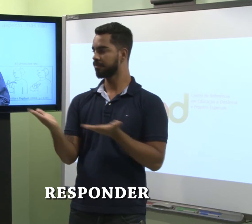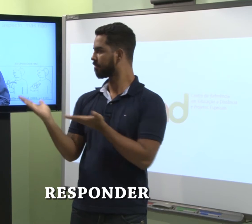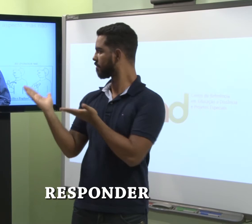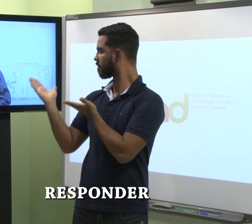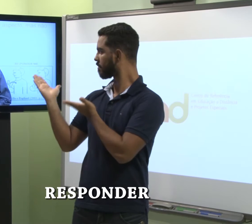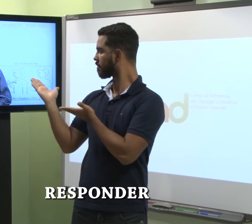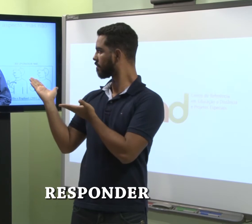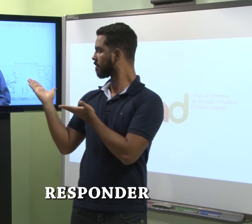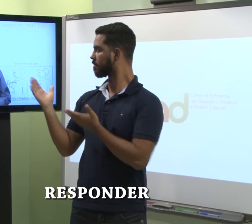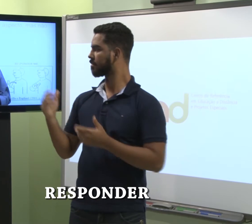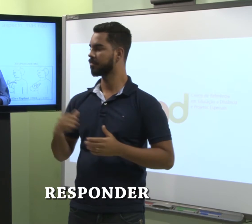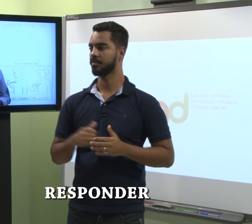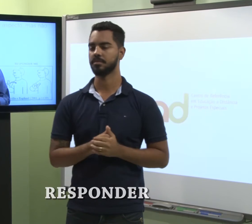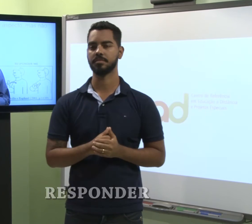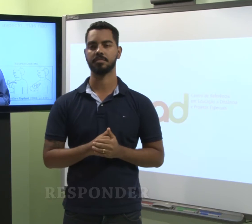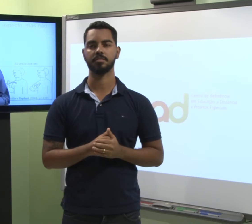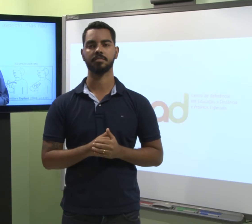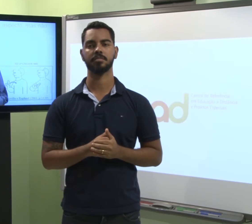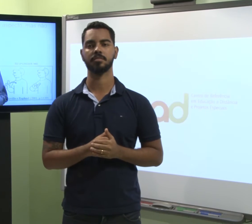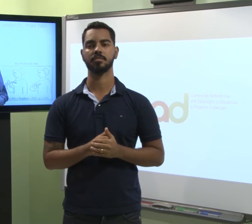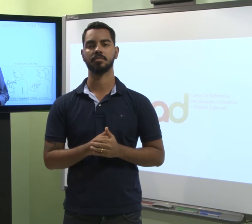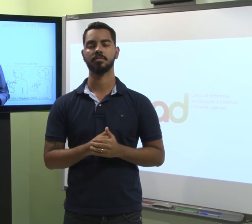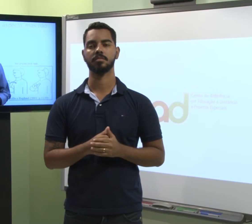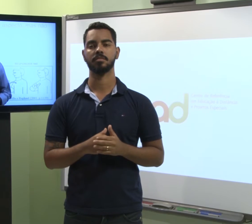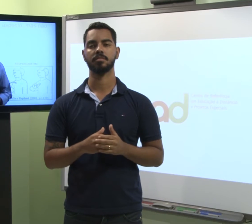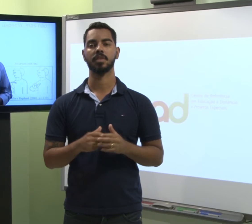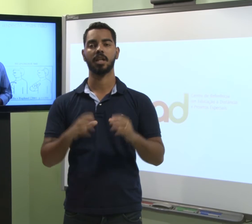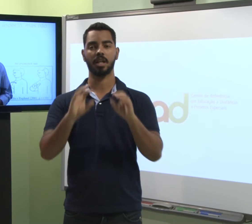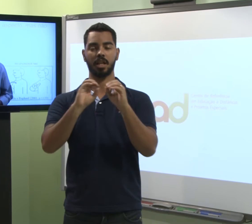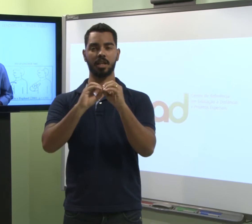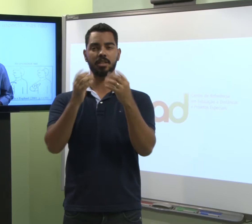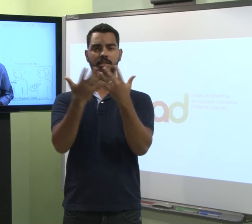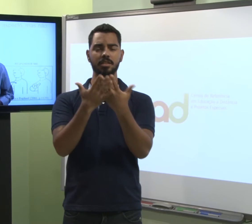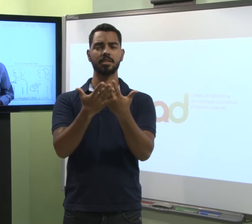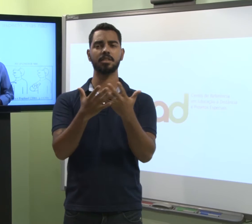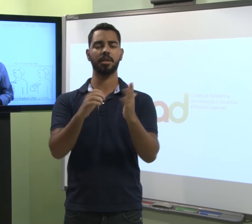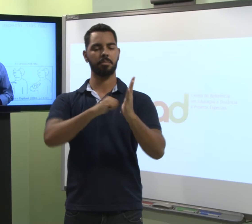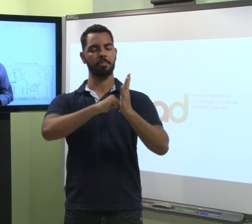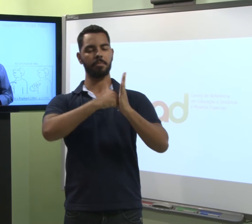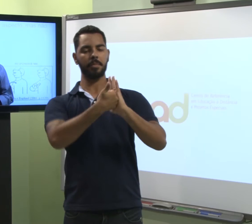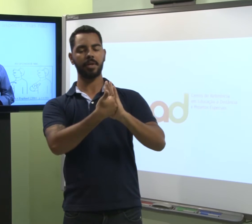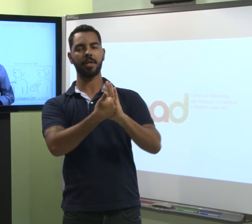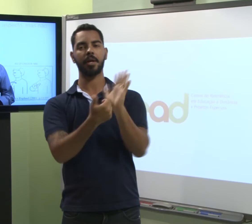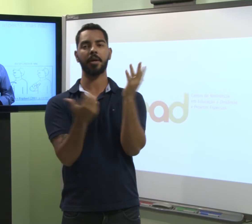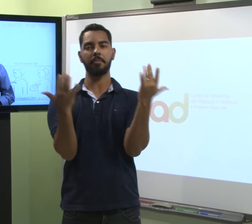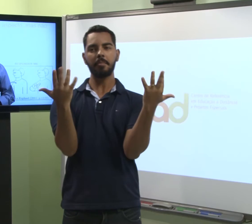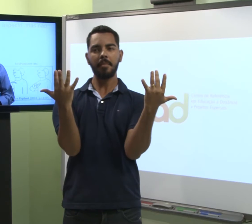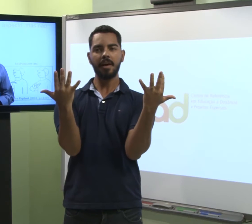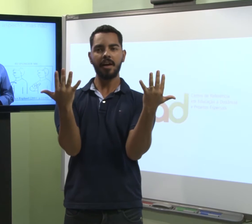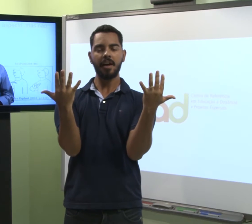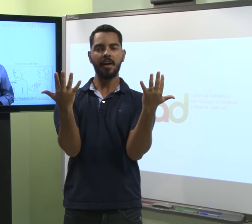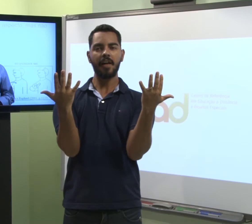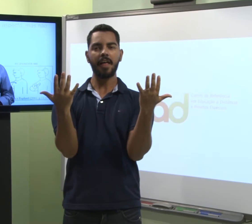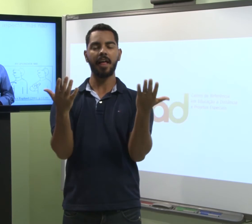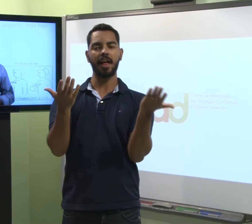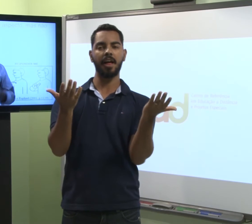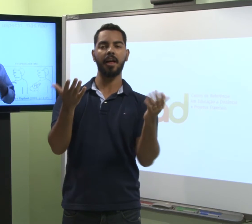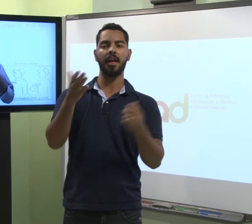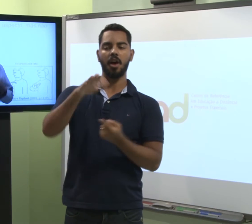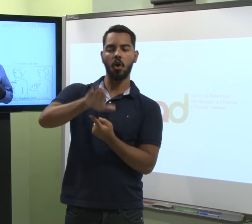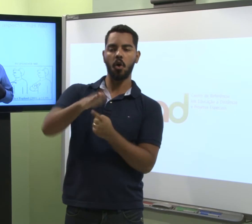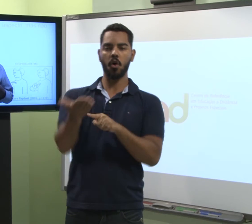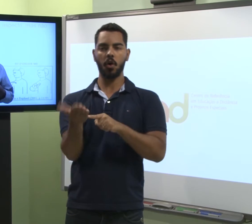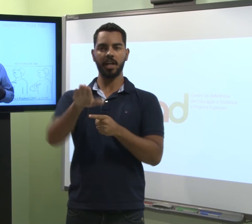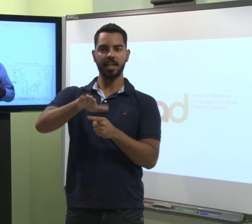a figura mostra que houve mudança do parâmetro orientação da mão, o que nesse caso está